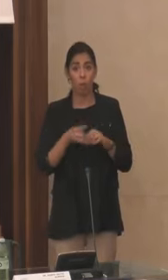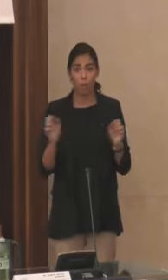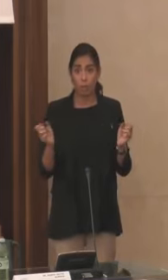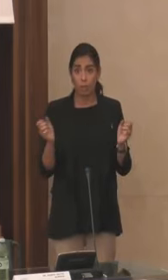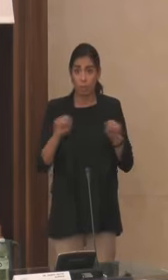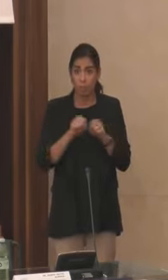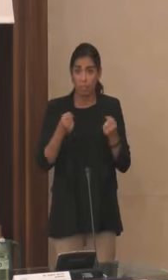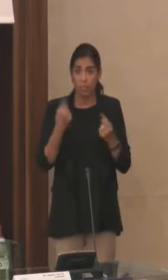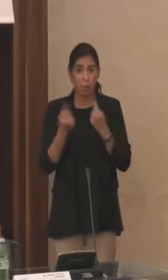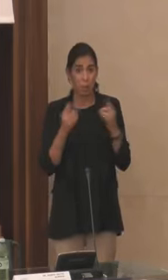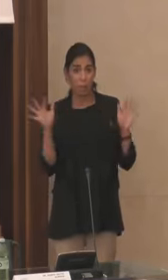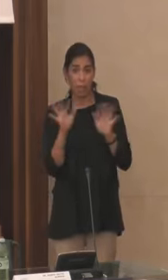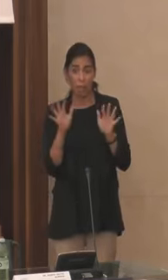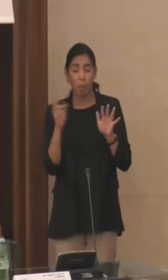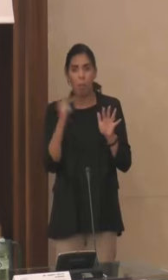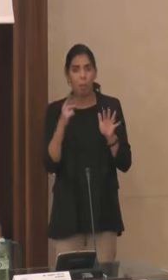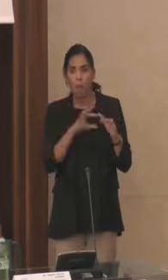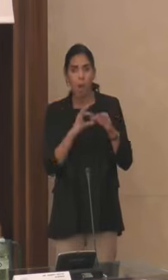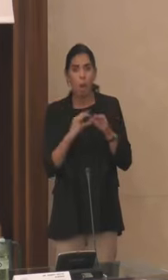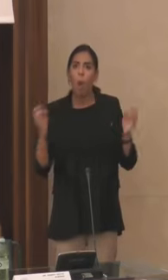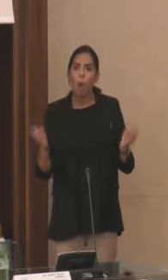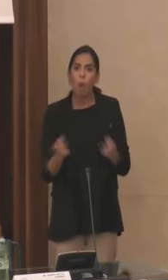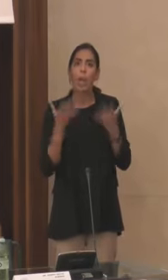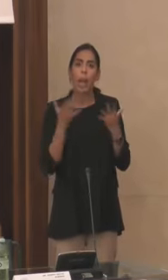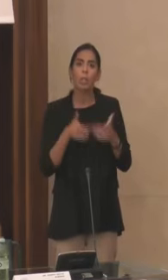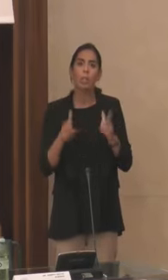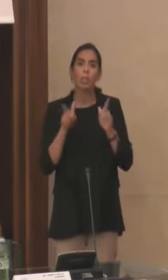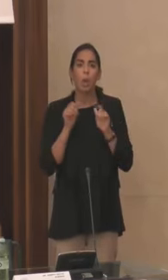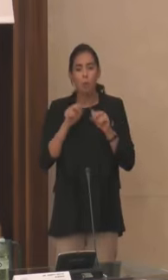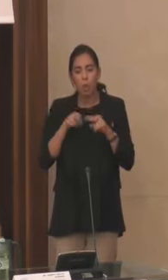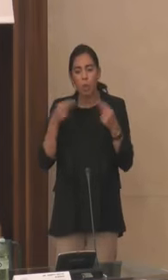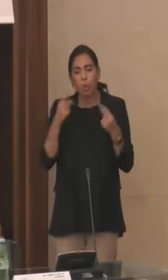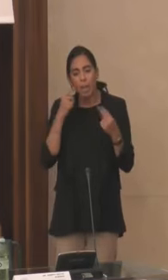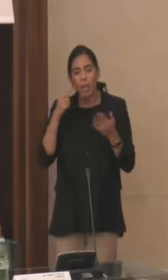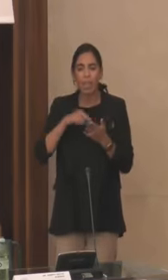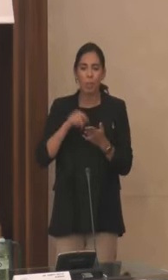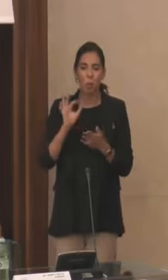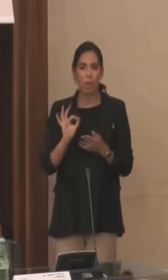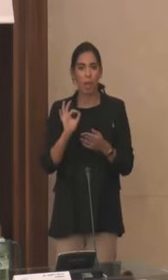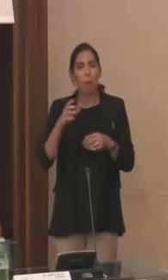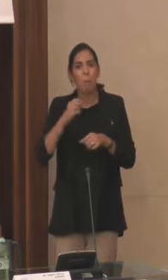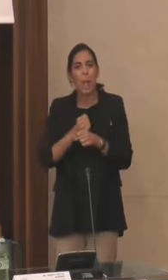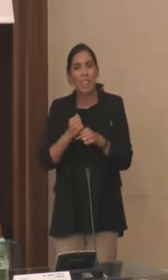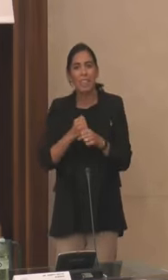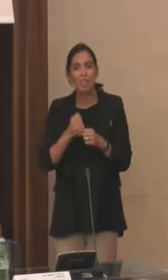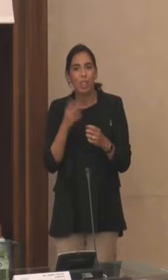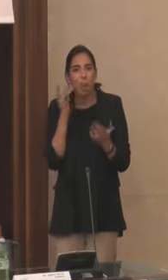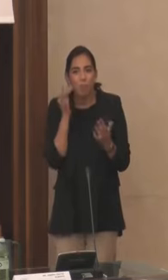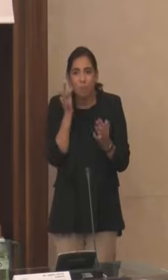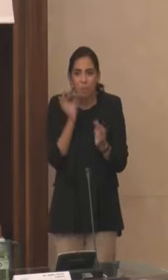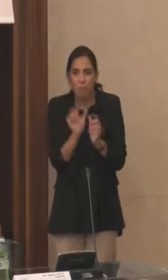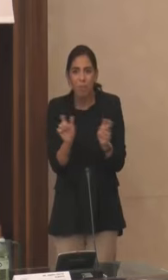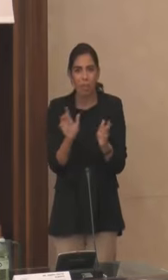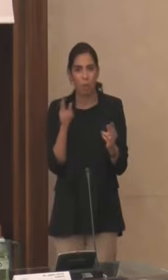dramma che stiamo vivendo tutti è una grande occasione per riscoprire la vera medicina ippocratica. A questo punto due parole di